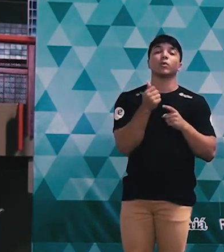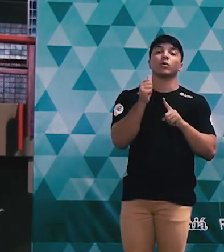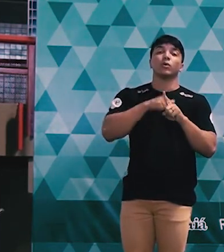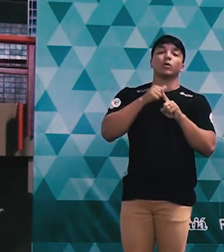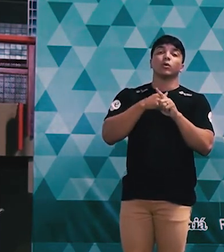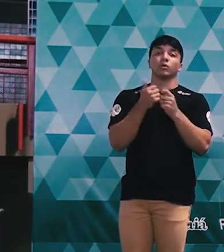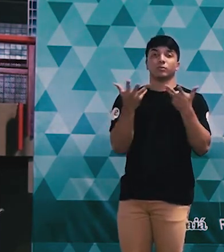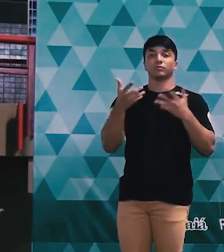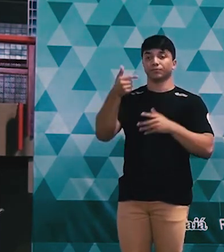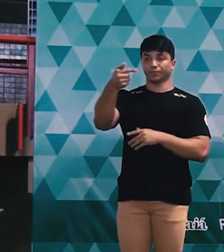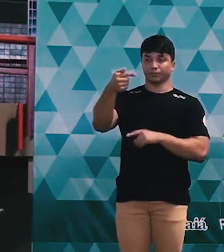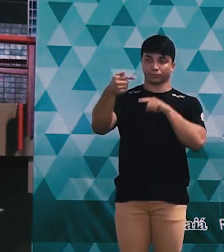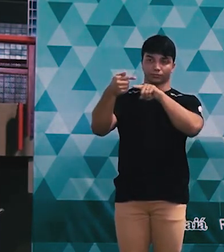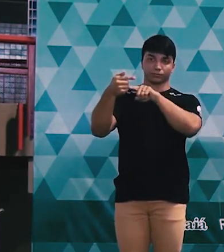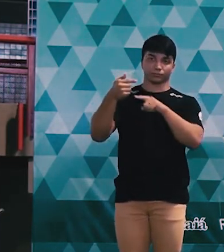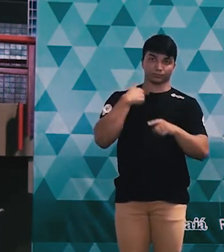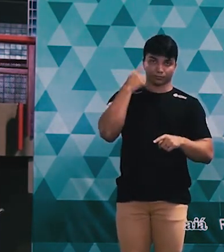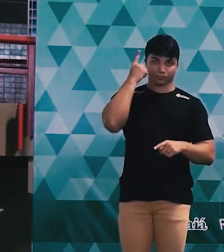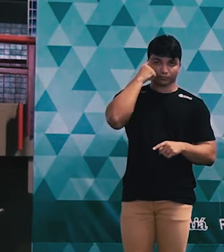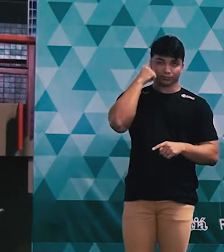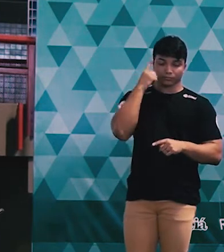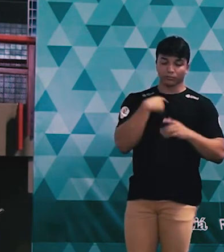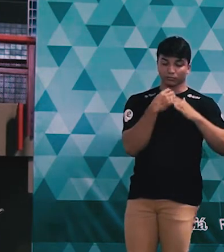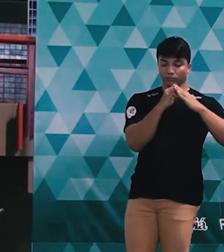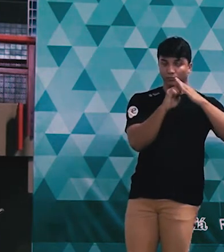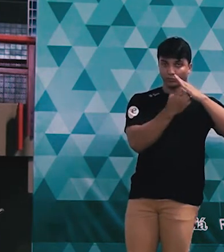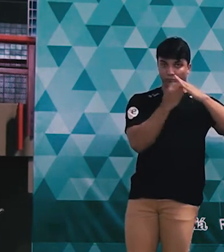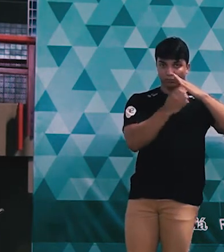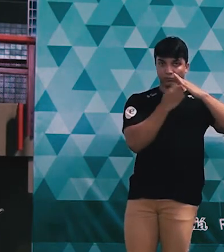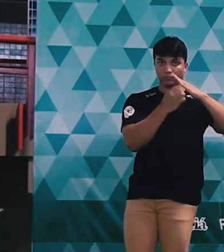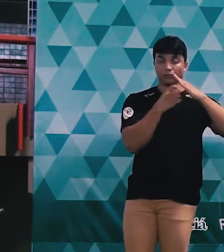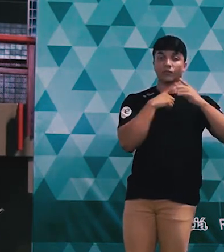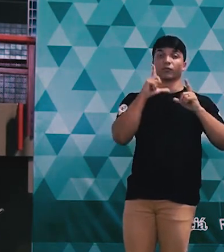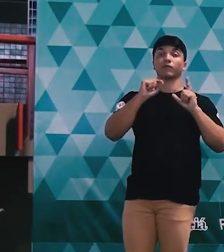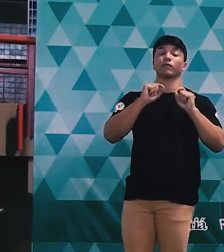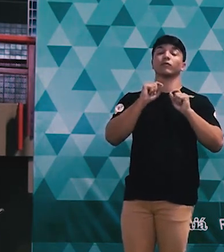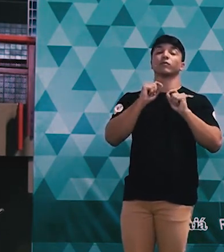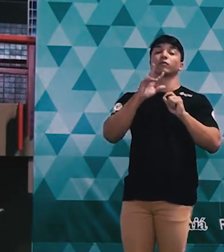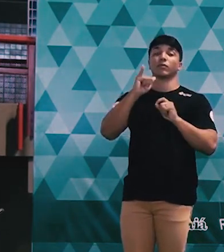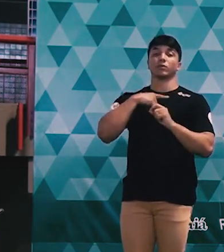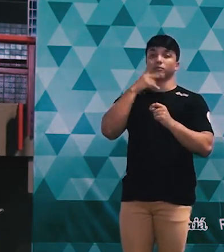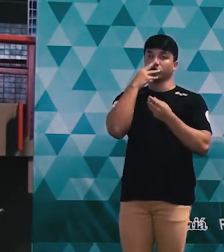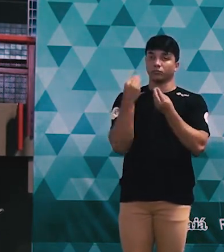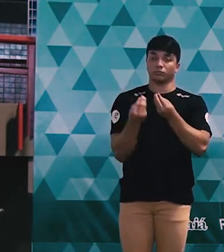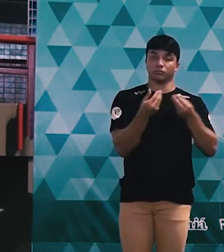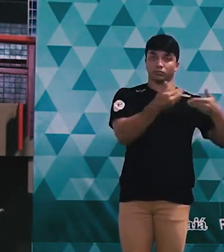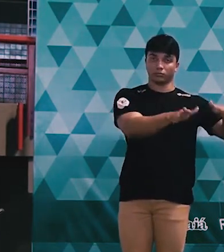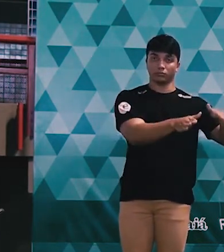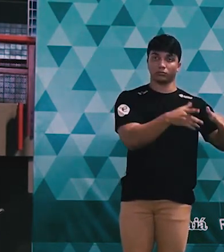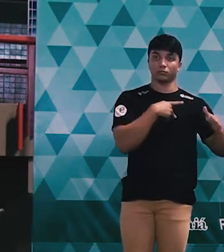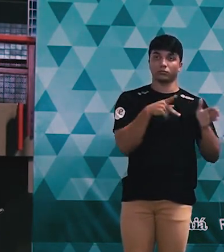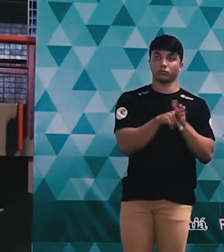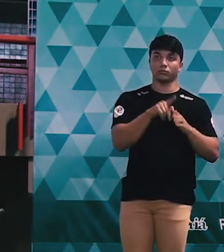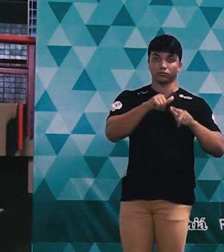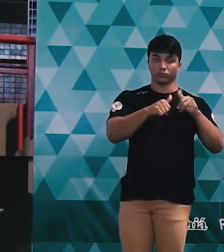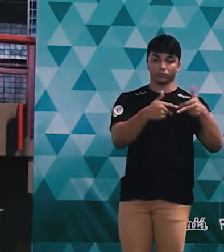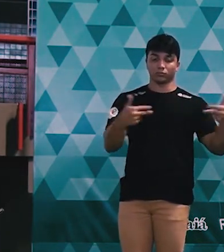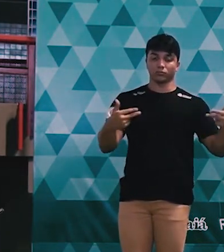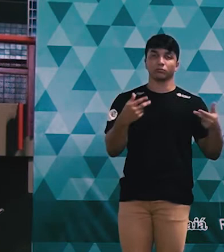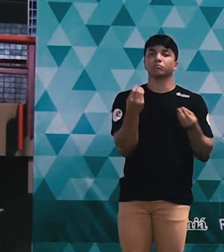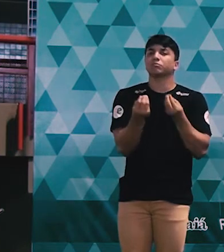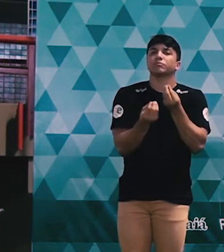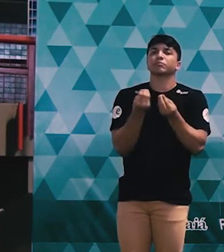certo? Essa indústria, pelo que o texto diz, ela vai fazer uma reposição de mercadoria. E quando é que ela vai fazer